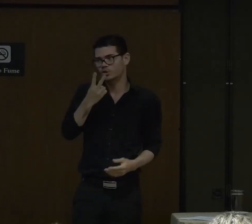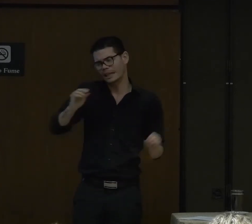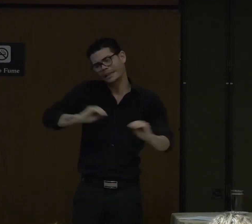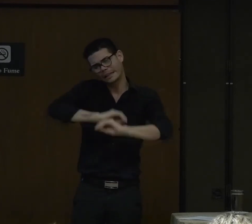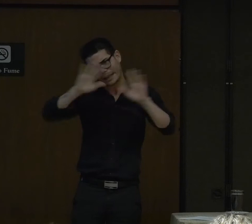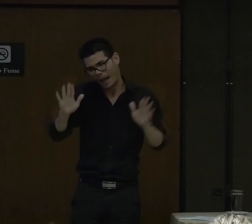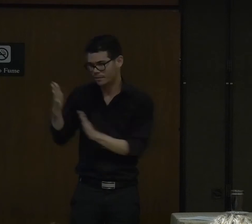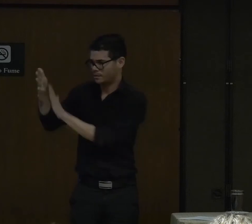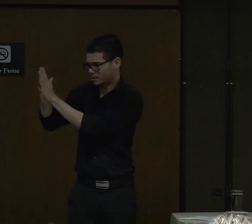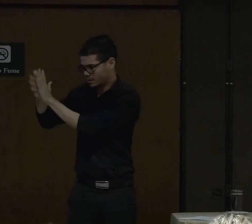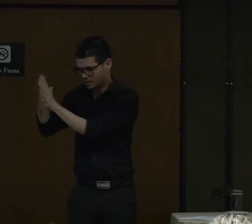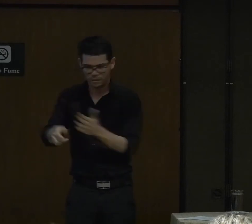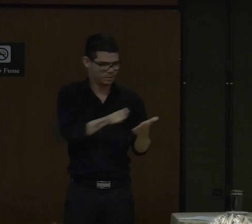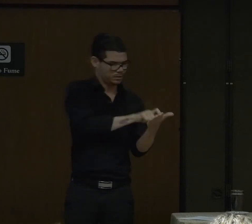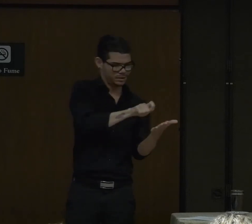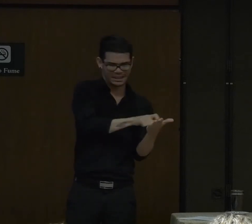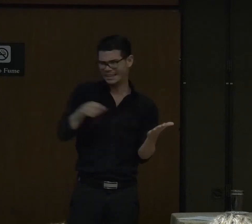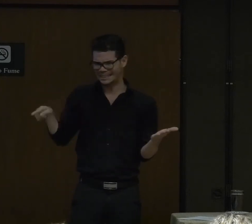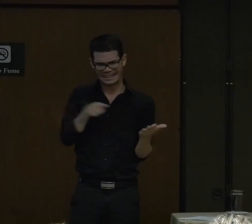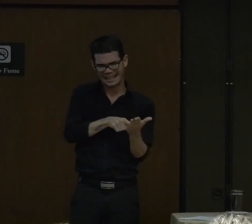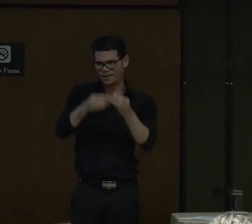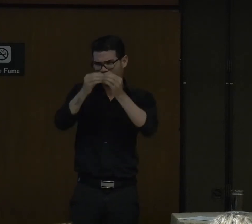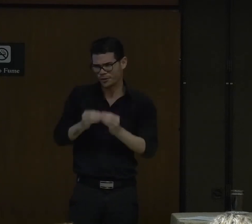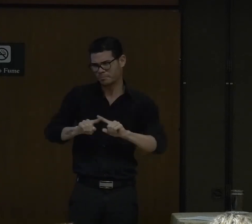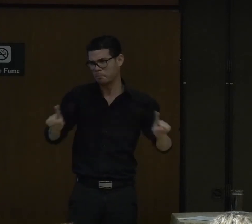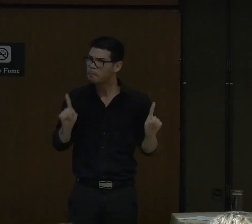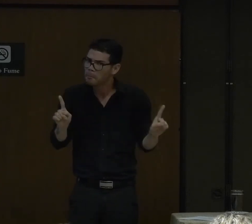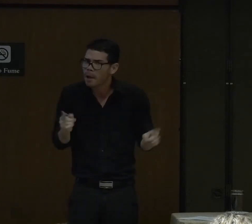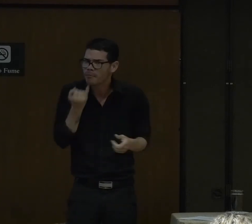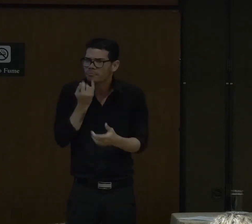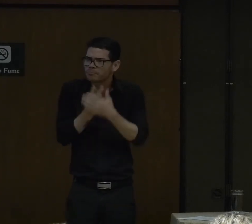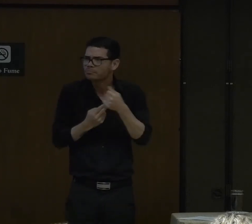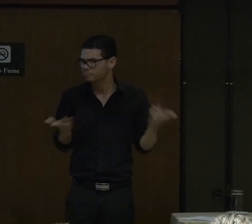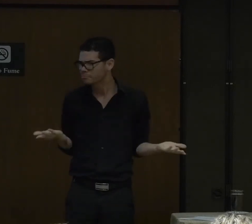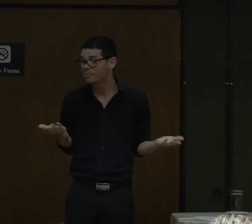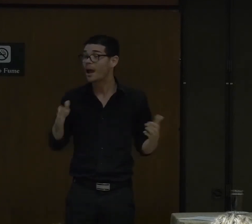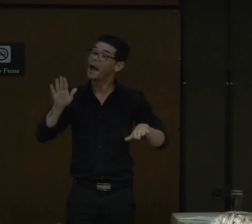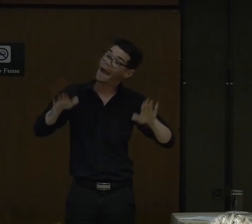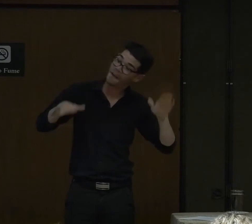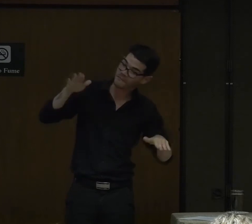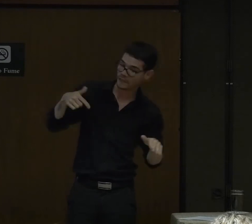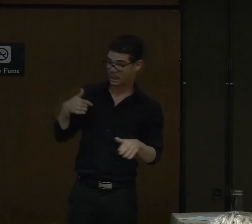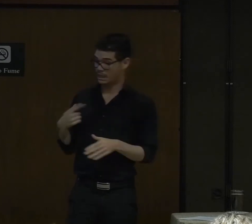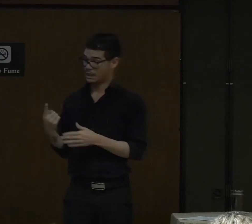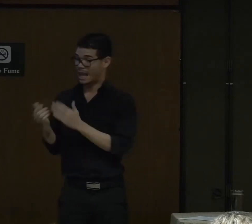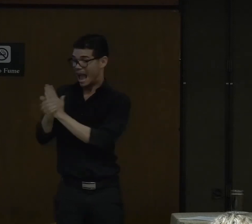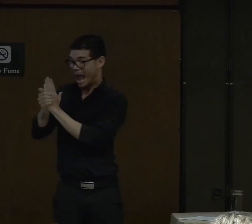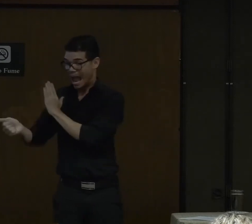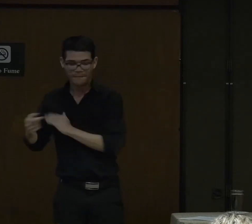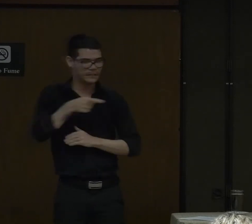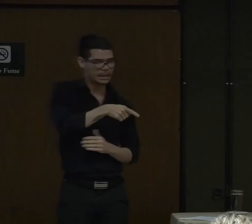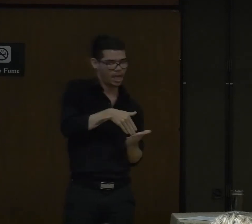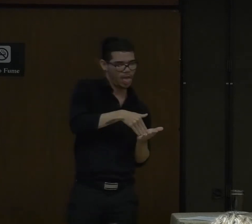bilingües. Y a veces la proficiencia que alcanzan en una lengua y en la otra pues varía, depende de